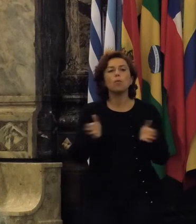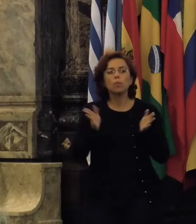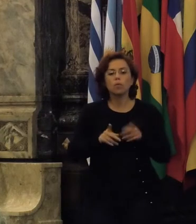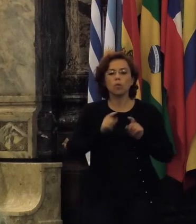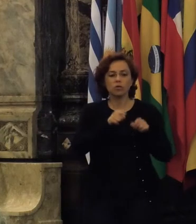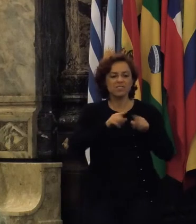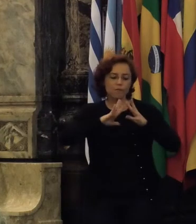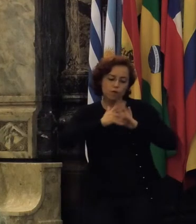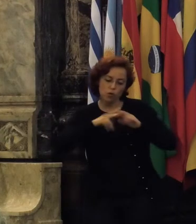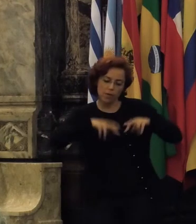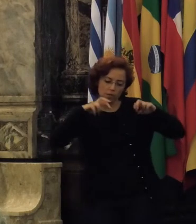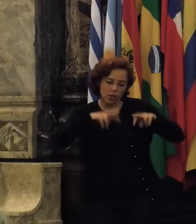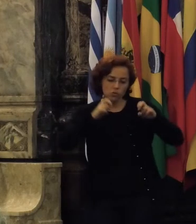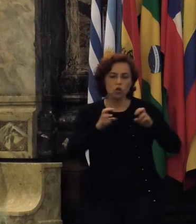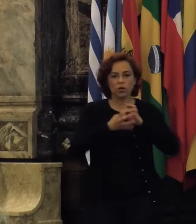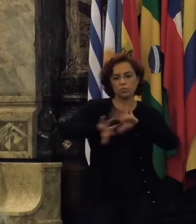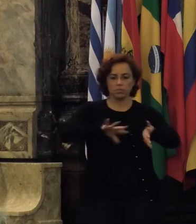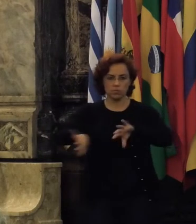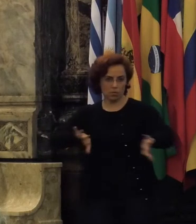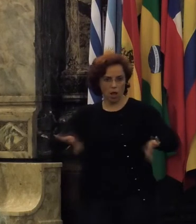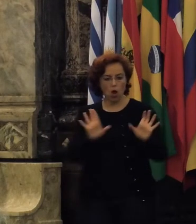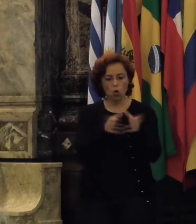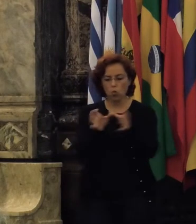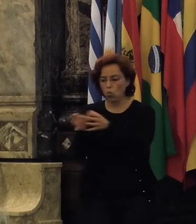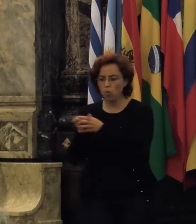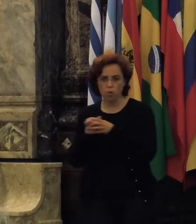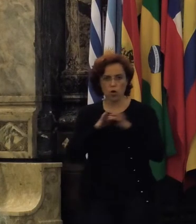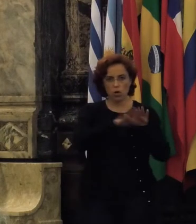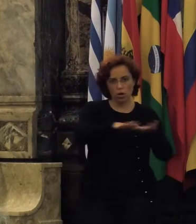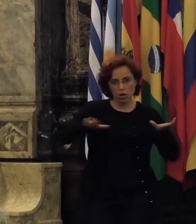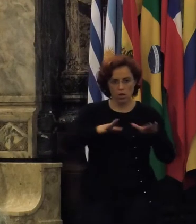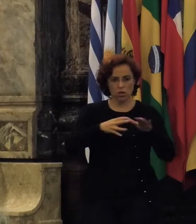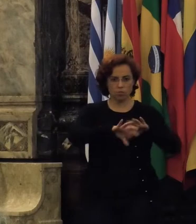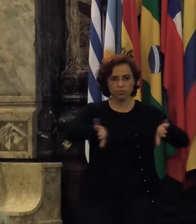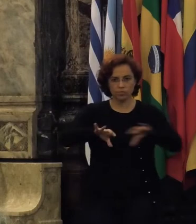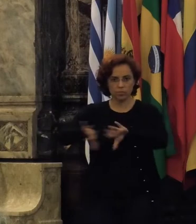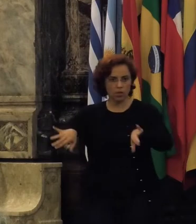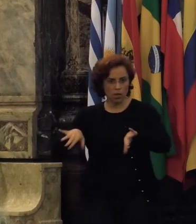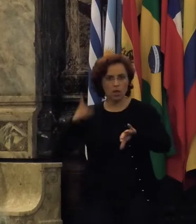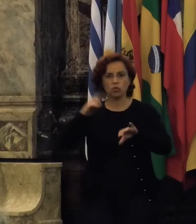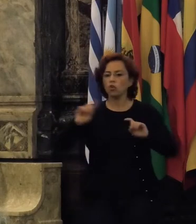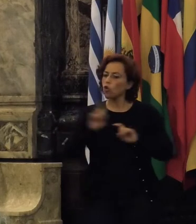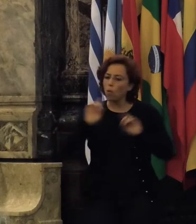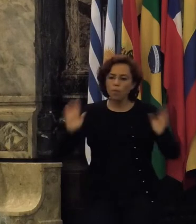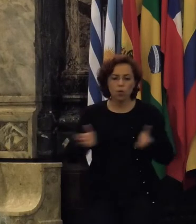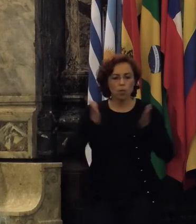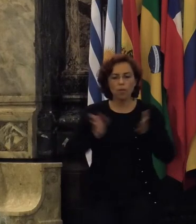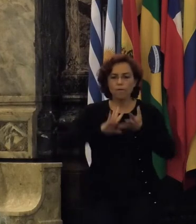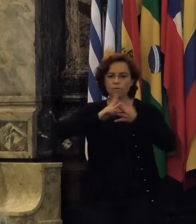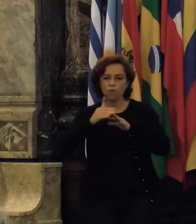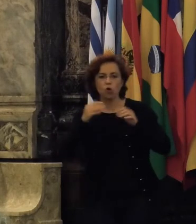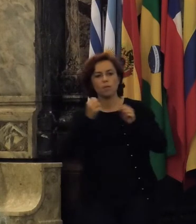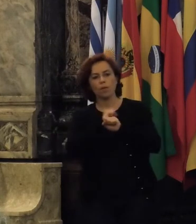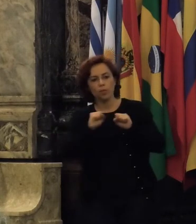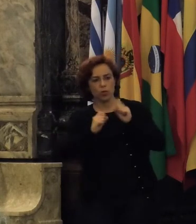que lo que hacen es segregar grupos de niños que mientras, en lugar de estar promoviendo las estrategias y